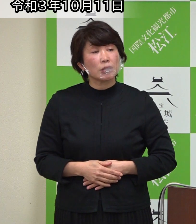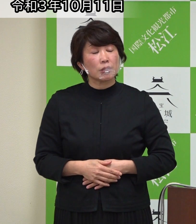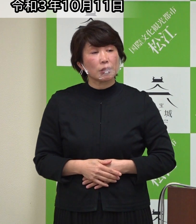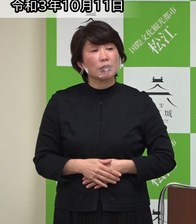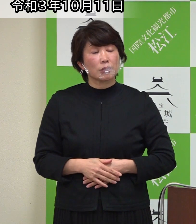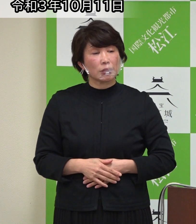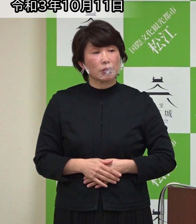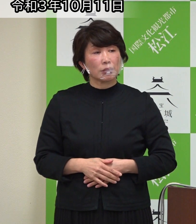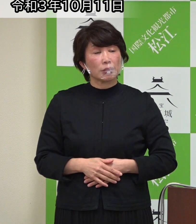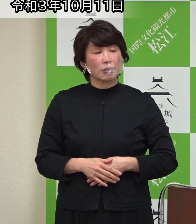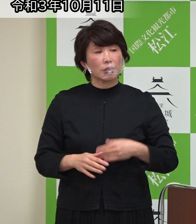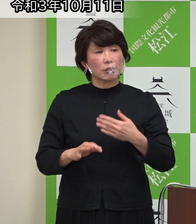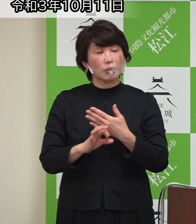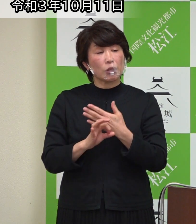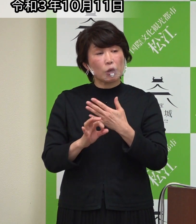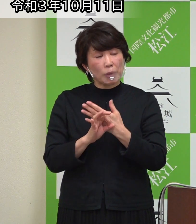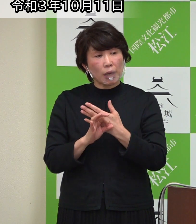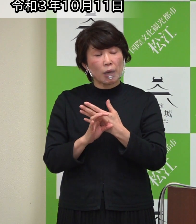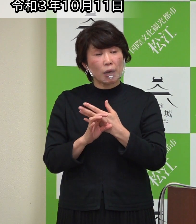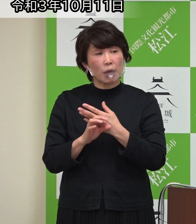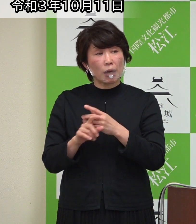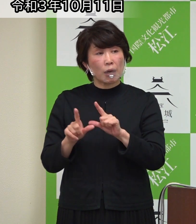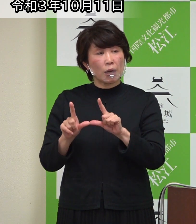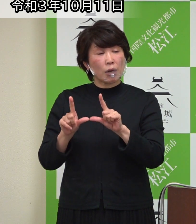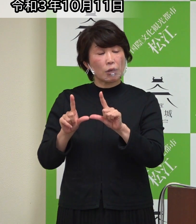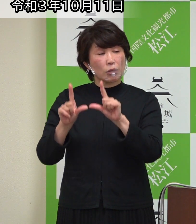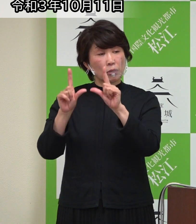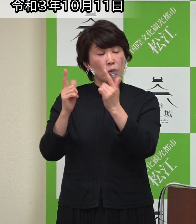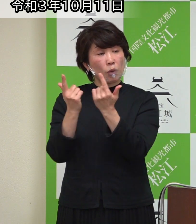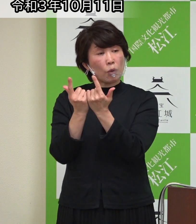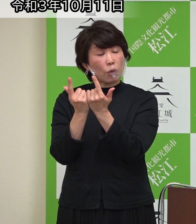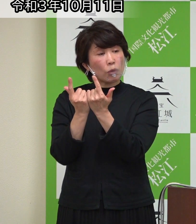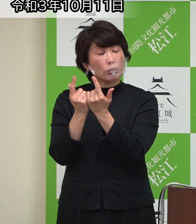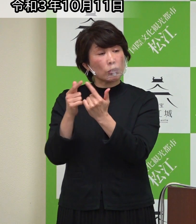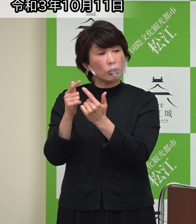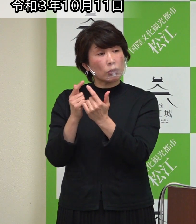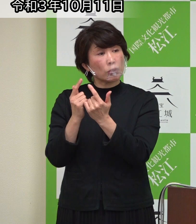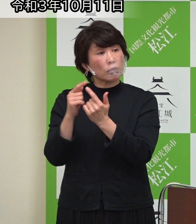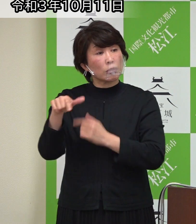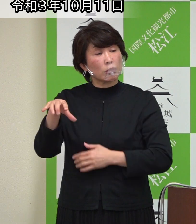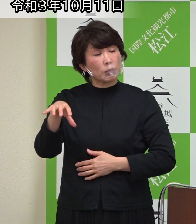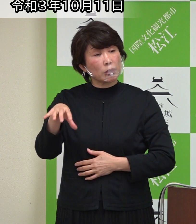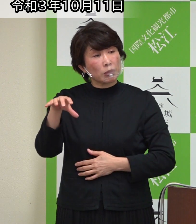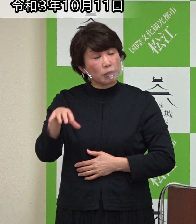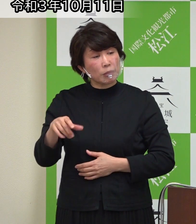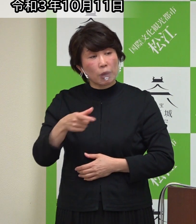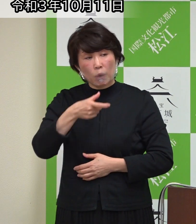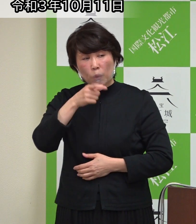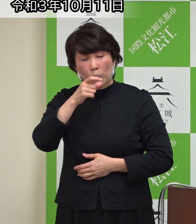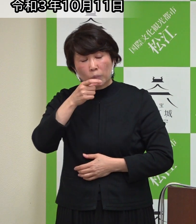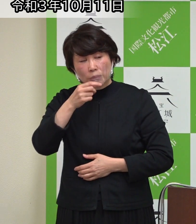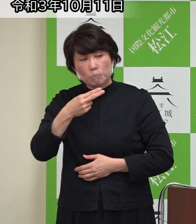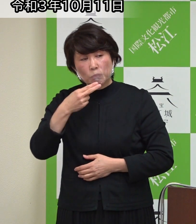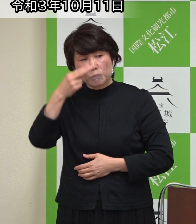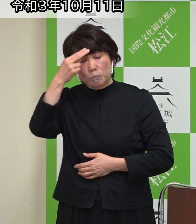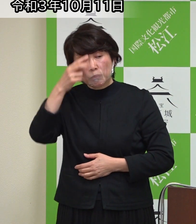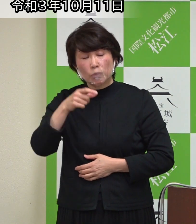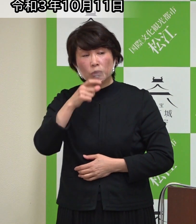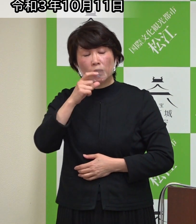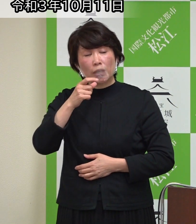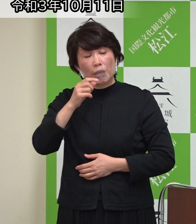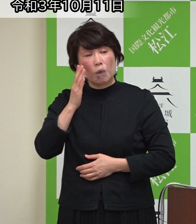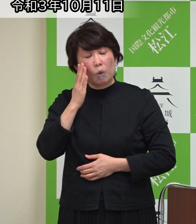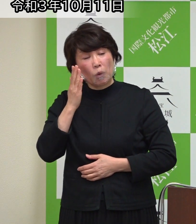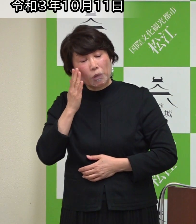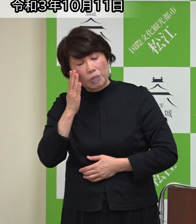すごくこんな酒があってこんな酒があって、でひたすらの一緒に料理して飲んだりしている人もいてですね、で特にちょっと戻って